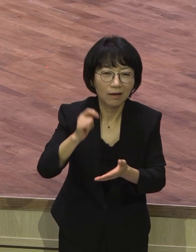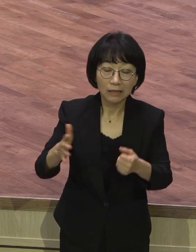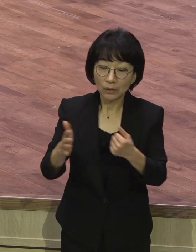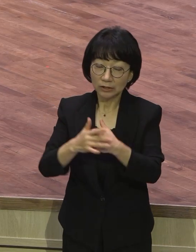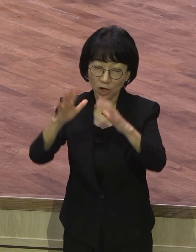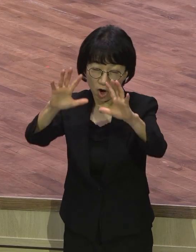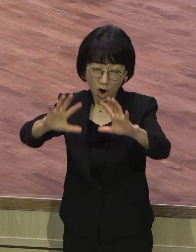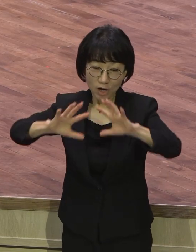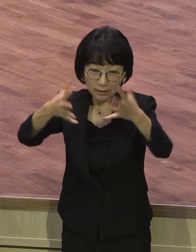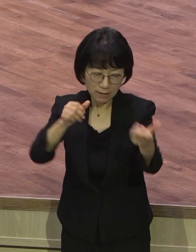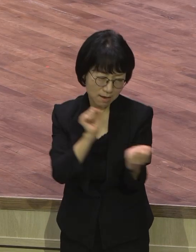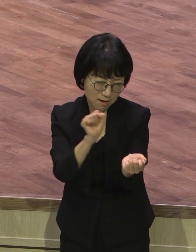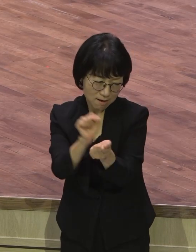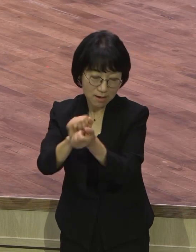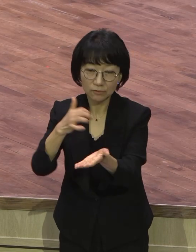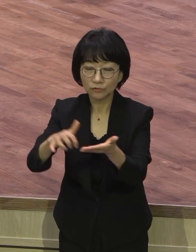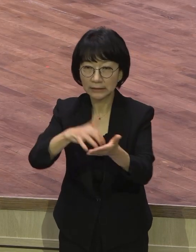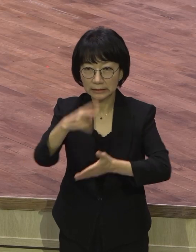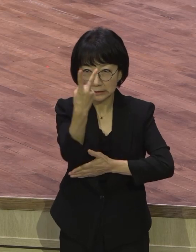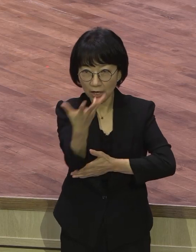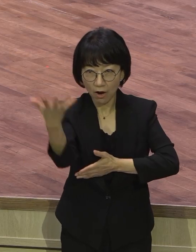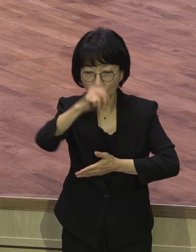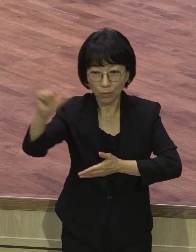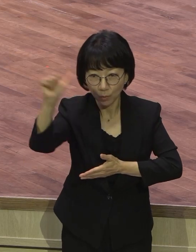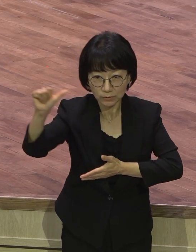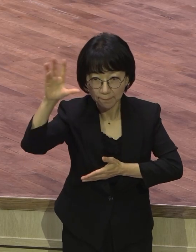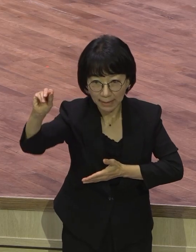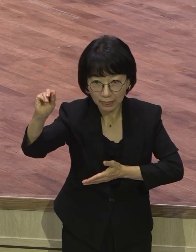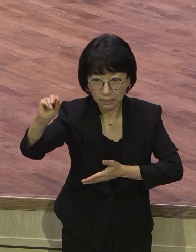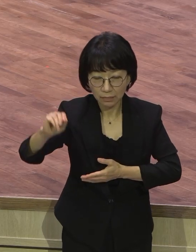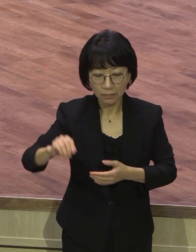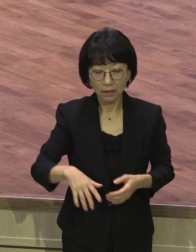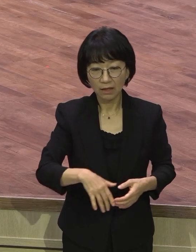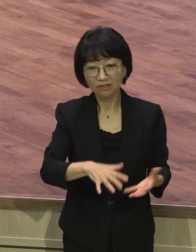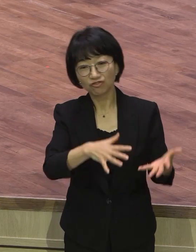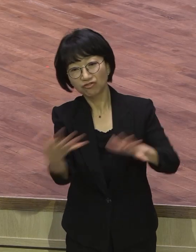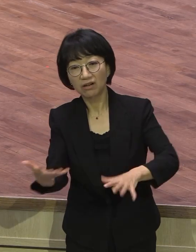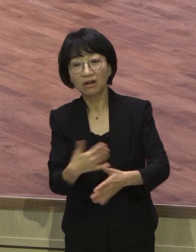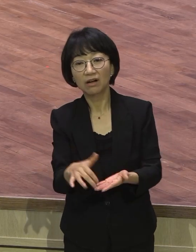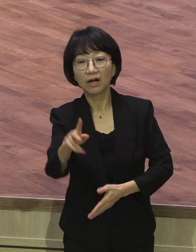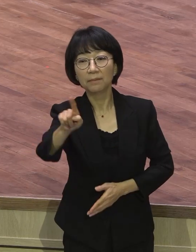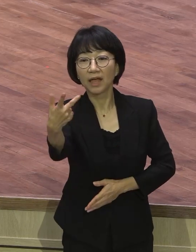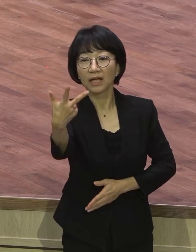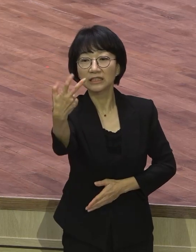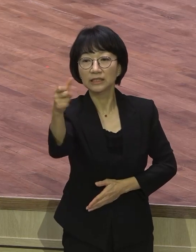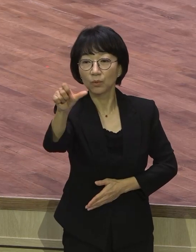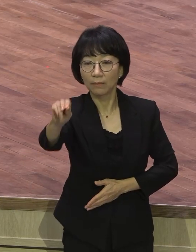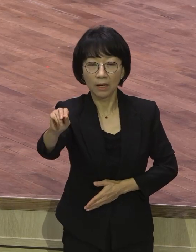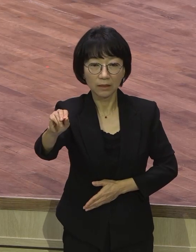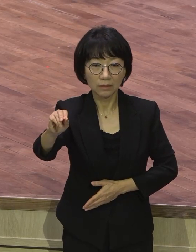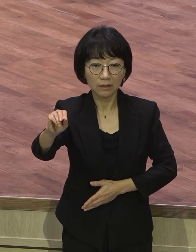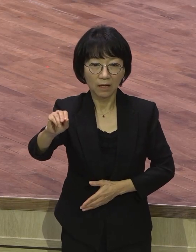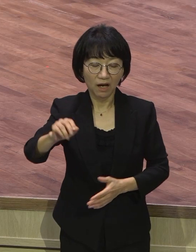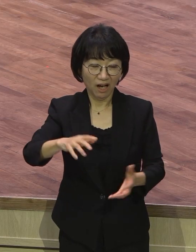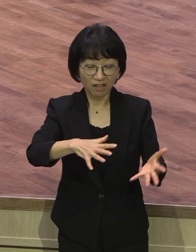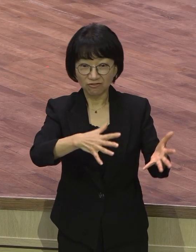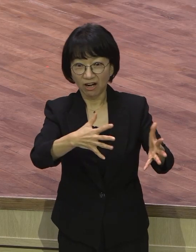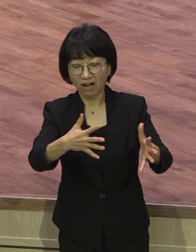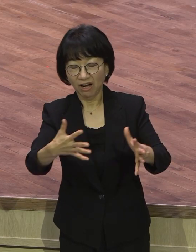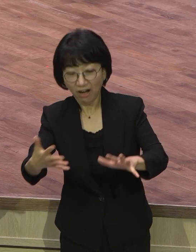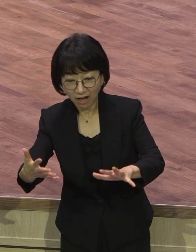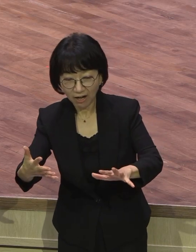감염자 수는 얼추 2억 5천만 명, 사망자 수는 175만 명, 그렇게 넘어서고 있다.